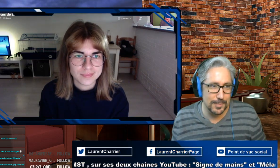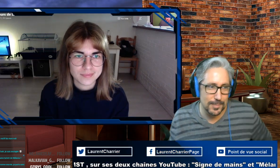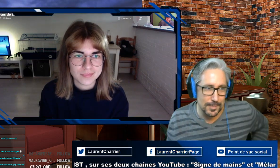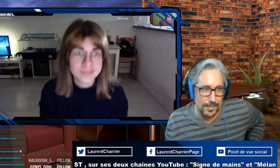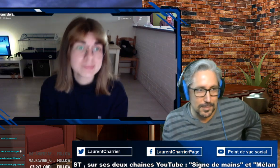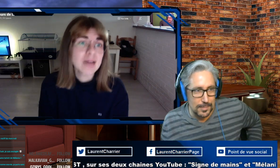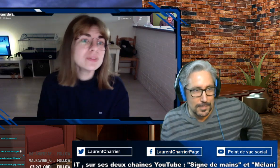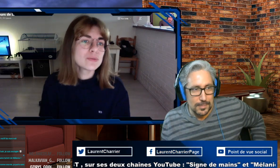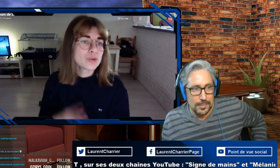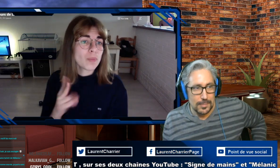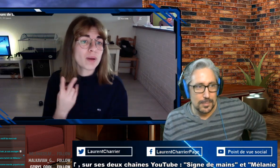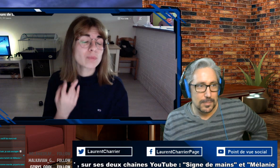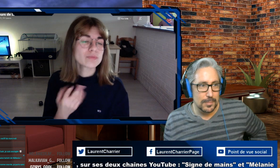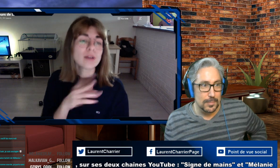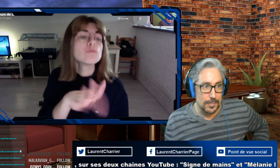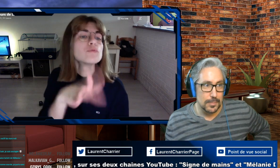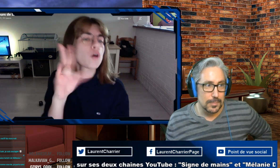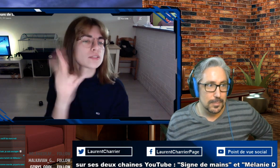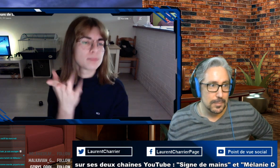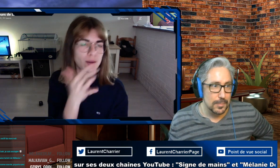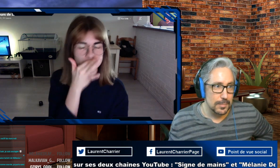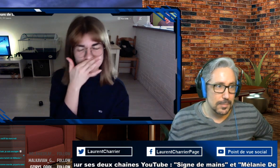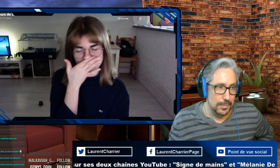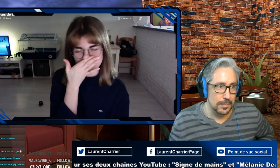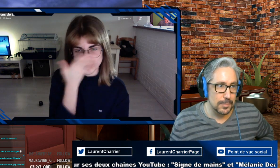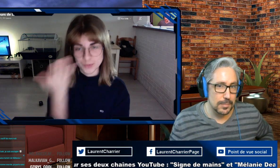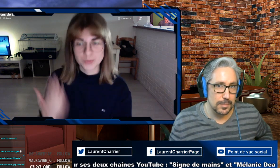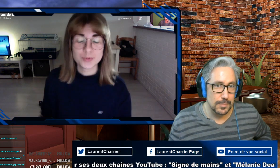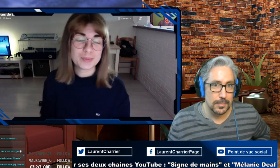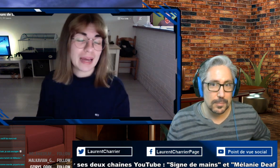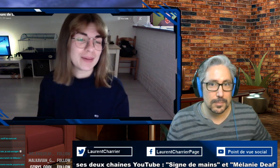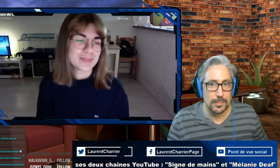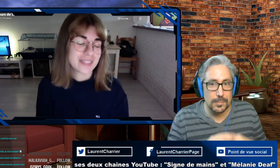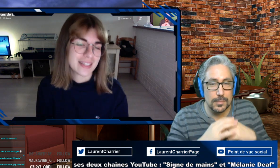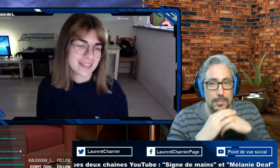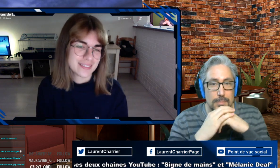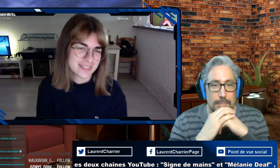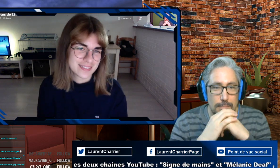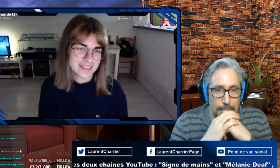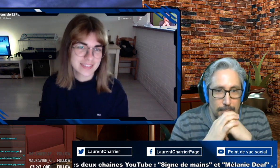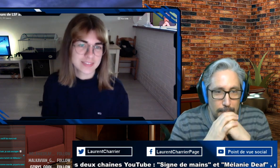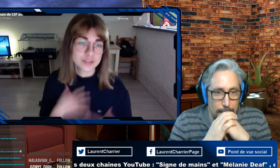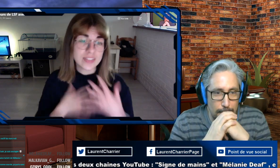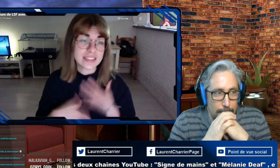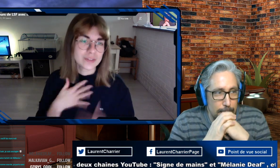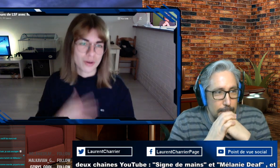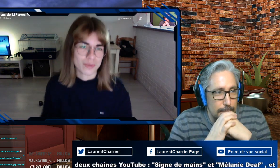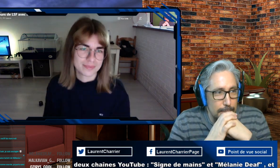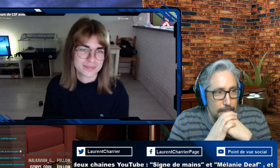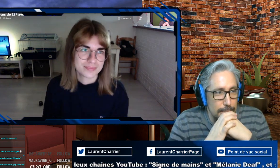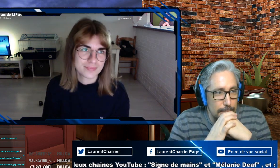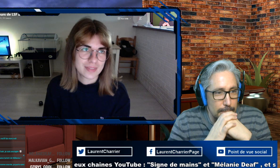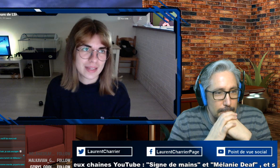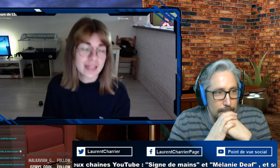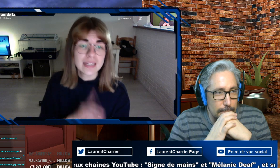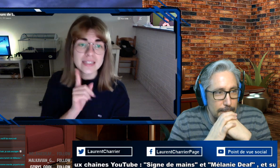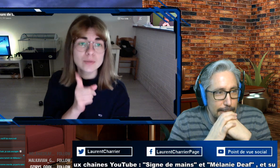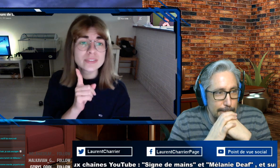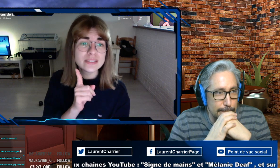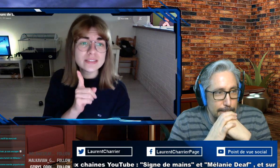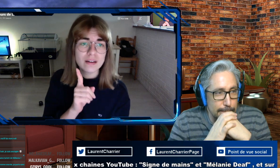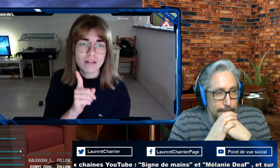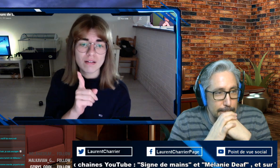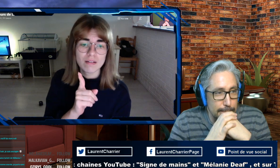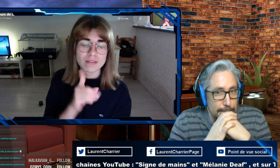pas. Bah oui, on ne te rend pas compte. Enfin, vous ne vous rendez pas compte. Bah, c'est juste fatigant.